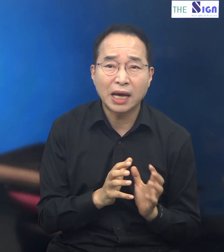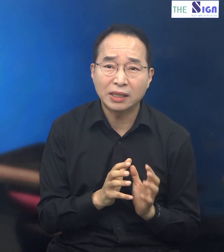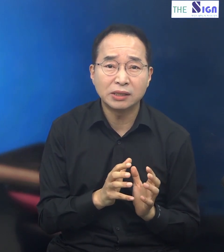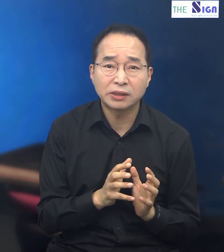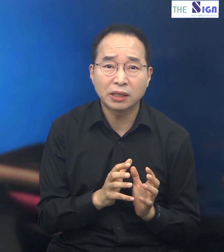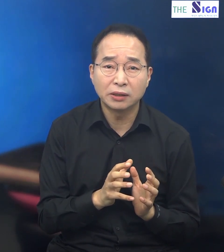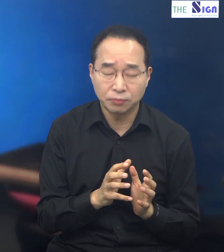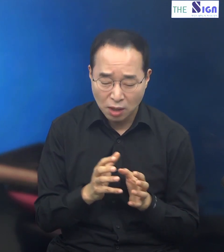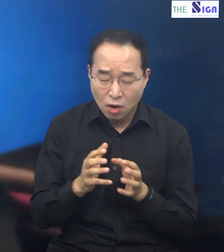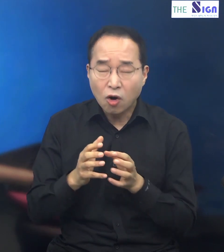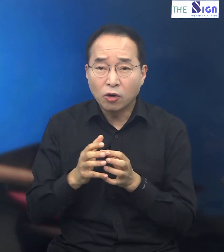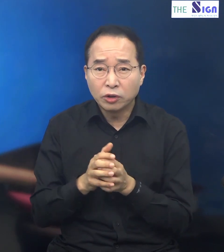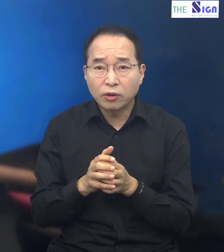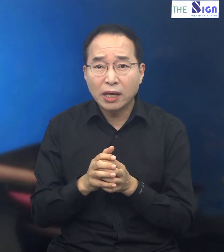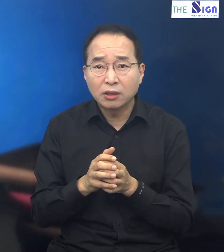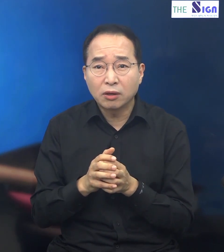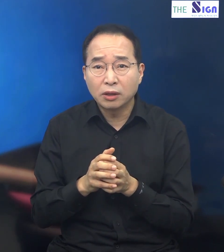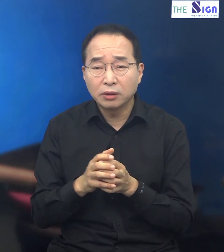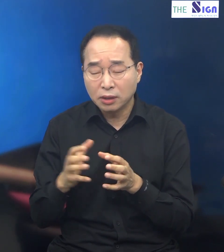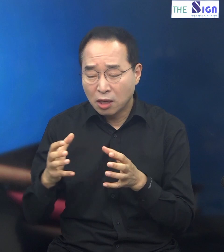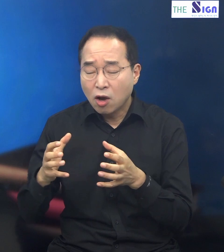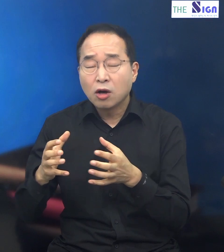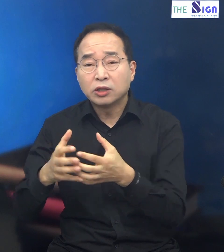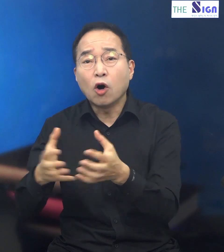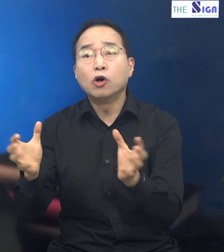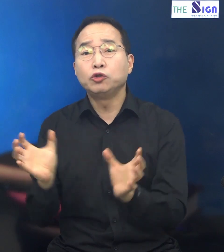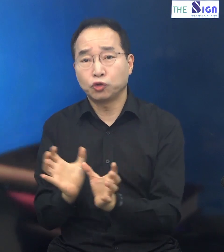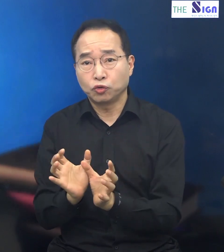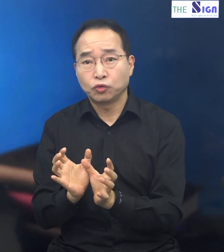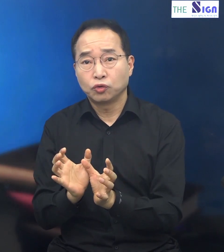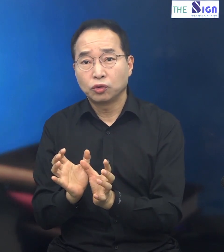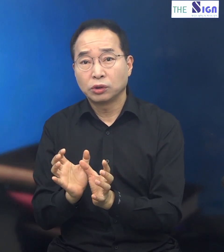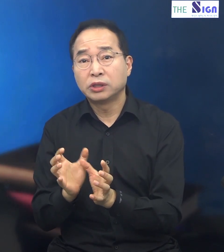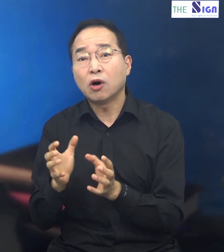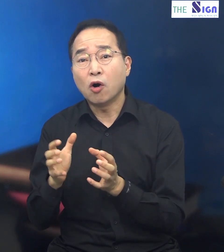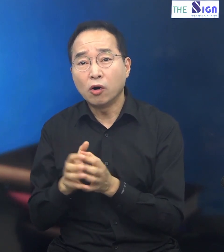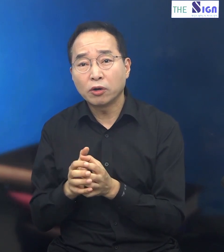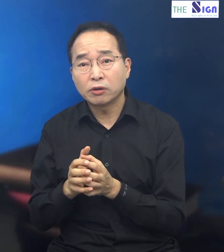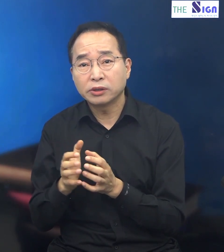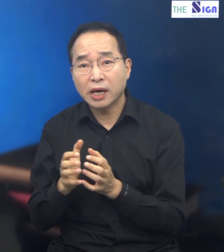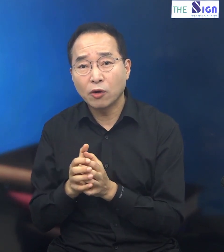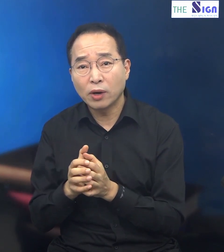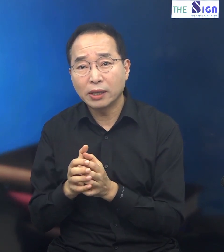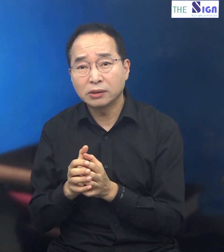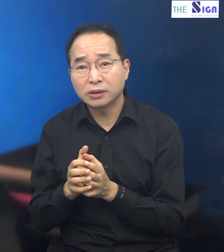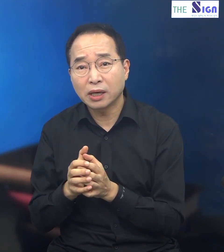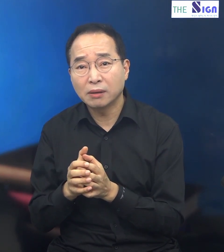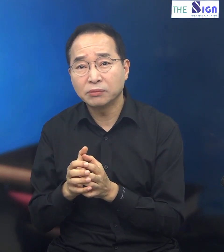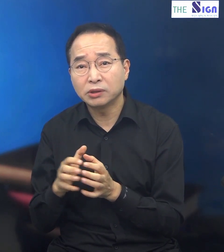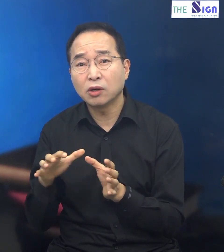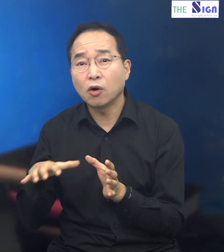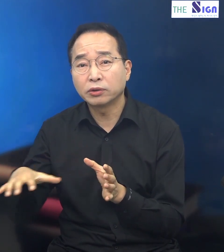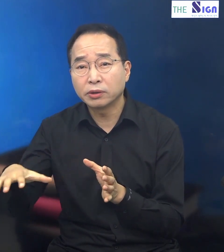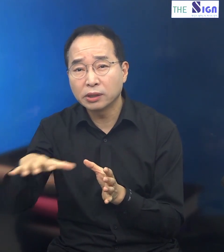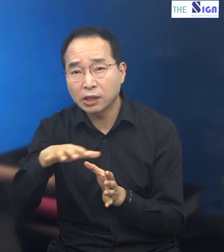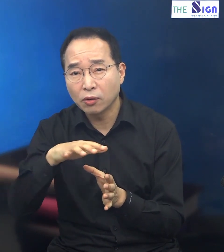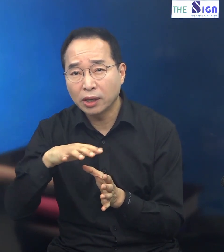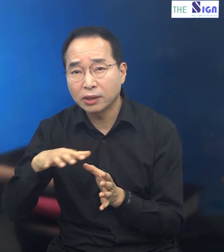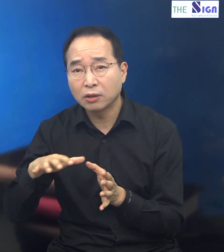아닌 이상은 언어라는 거는 그 언중, 그 언어를 사용하는 사람들이 어떻게 사용하느냐는